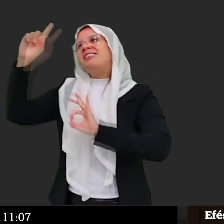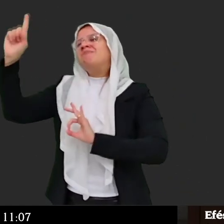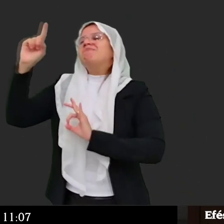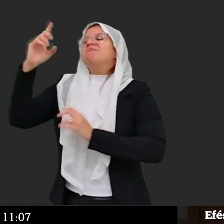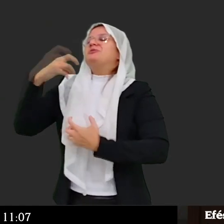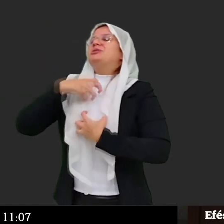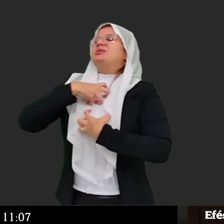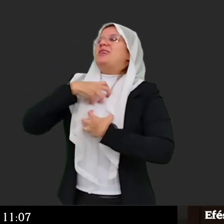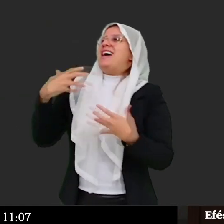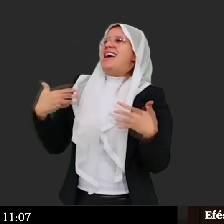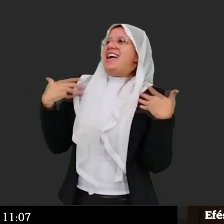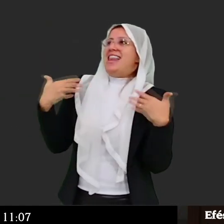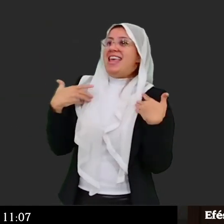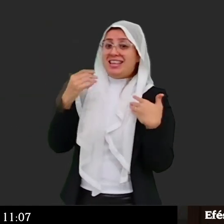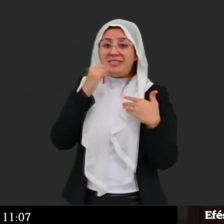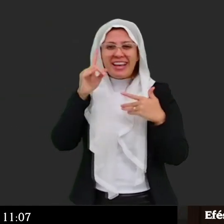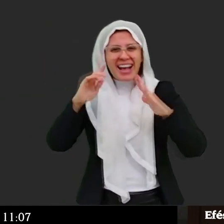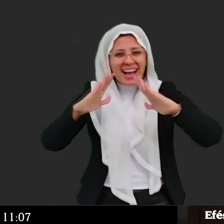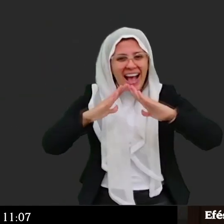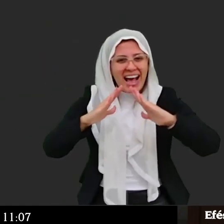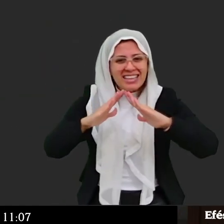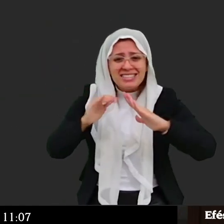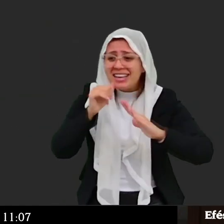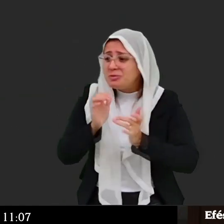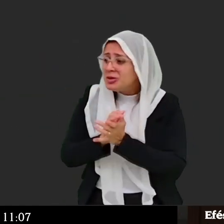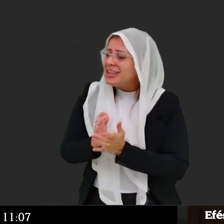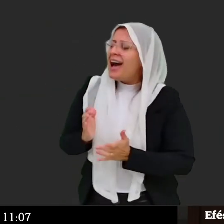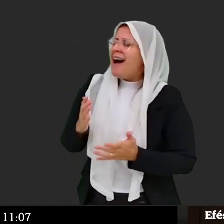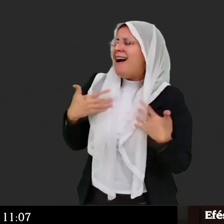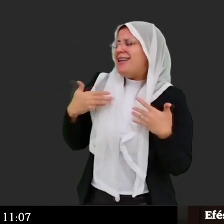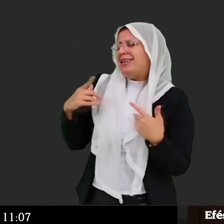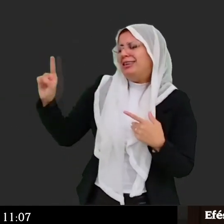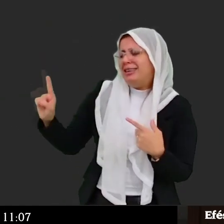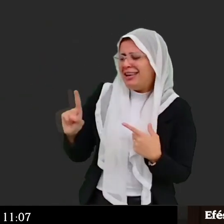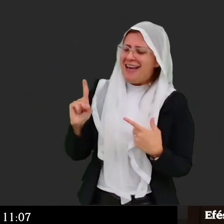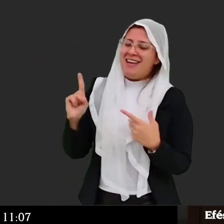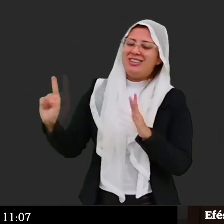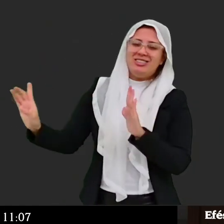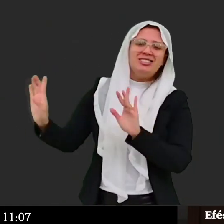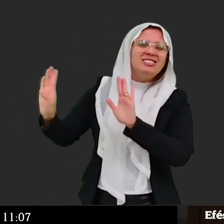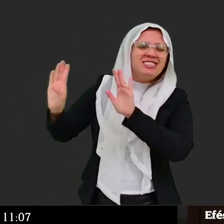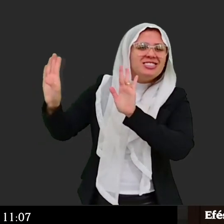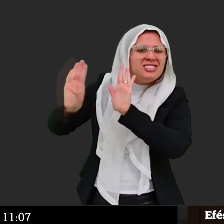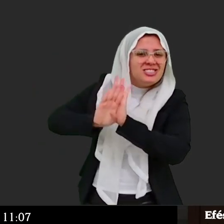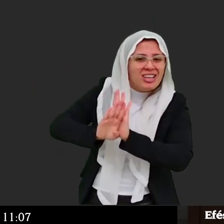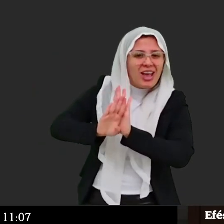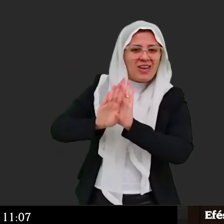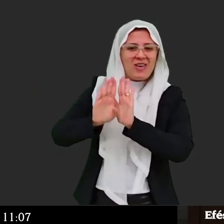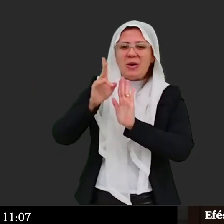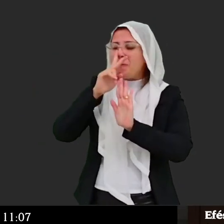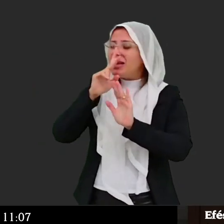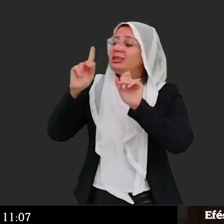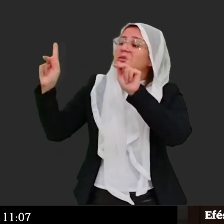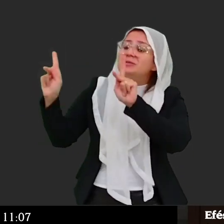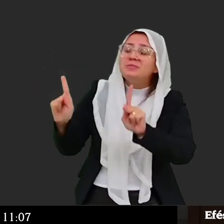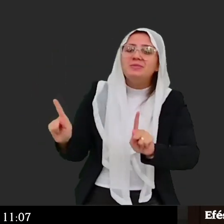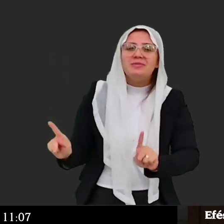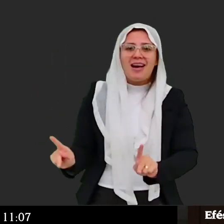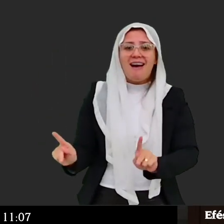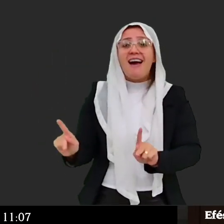para mim, chegou a minha esposa que eu esperava, é a minha alegria. Por quê? Porque estão em paz. Haja paz